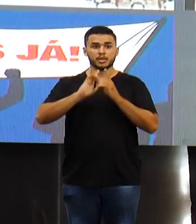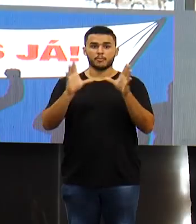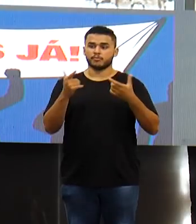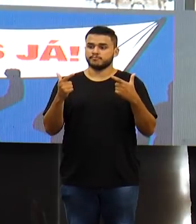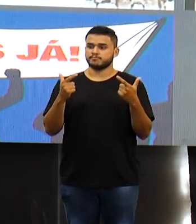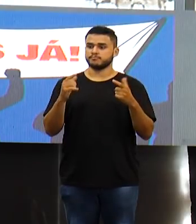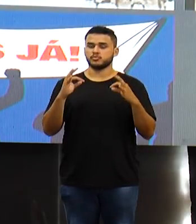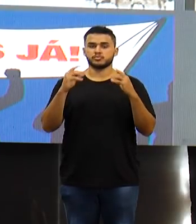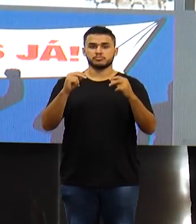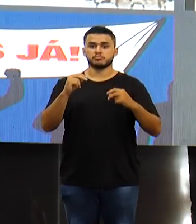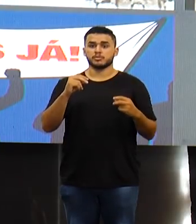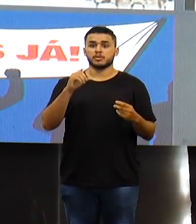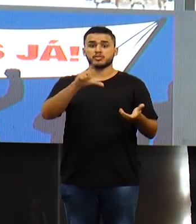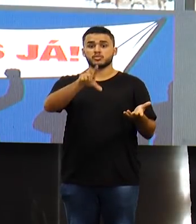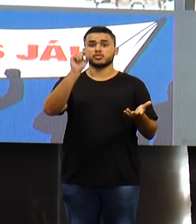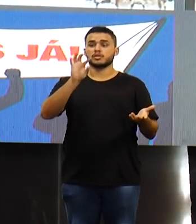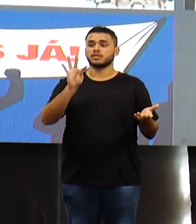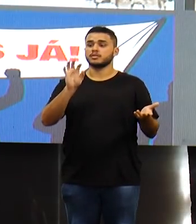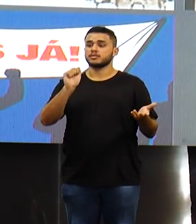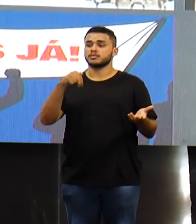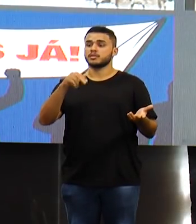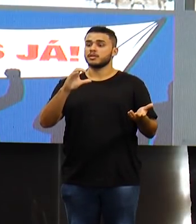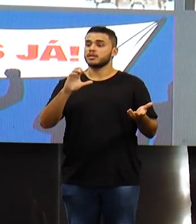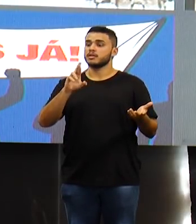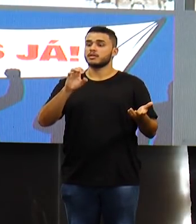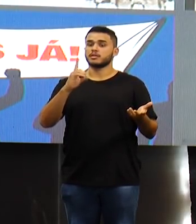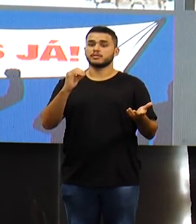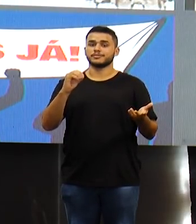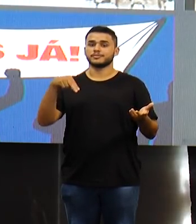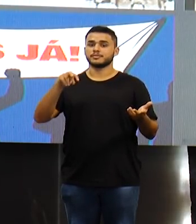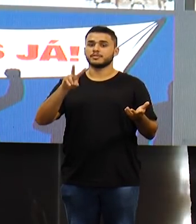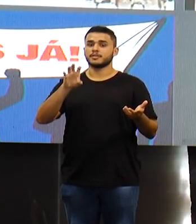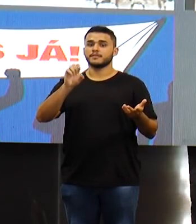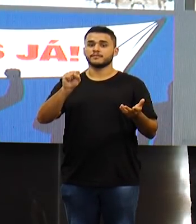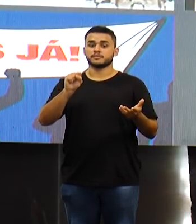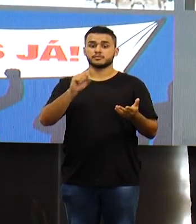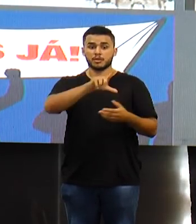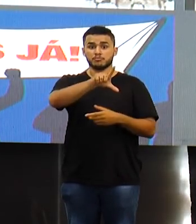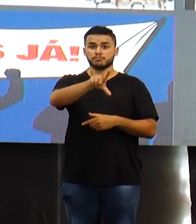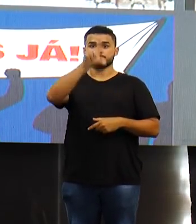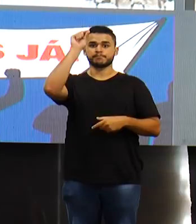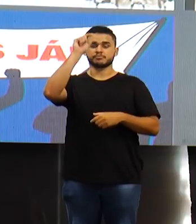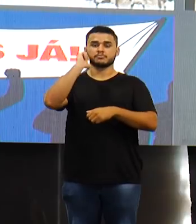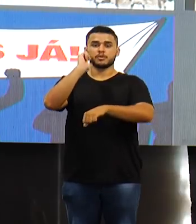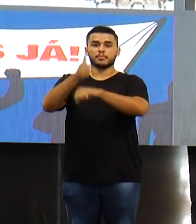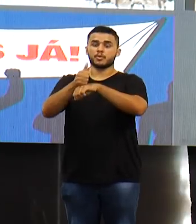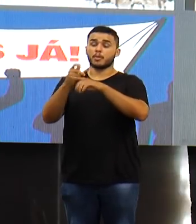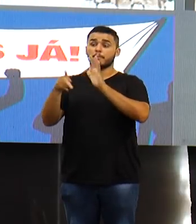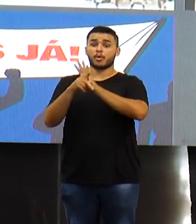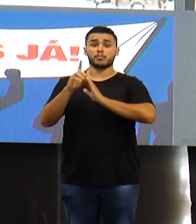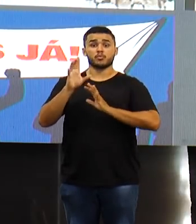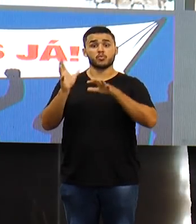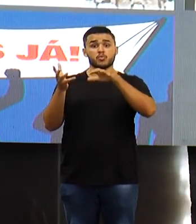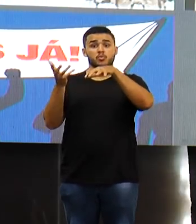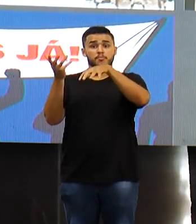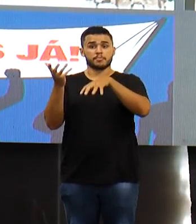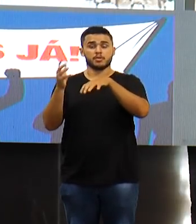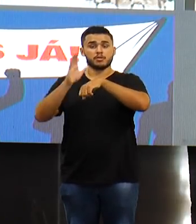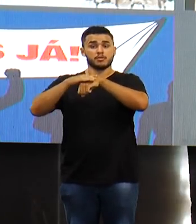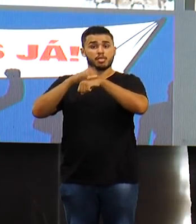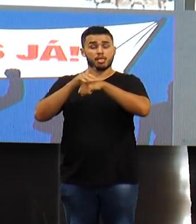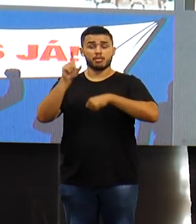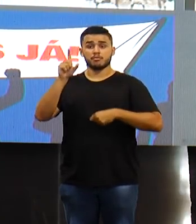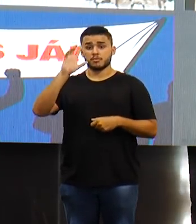Neves será eleito, mas não vai chegar a governar, porque vai morrer. E aí o seu vice, José